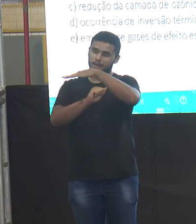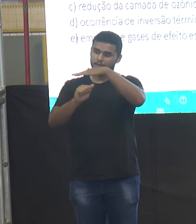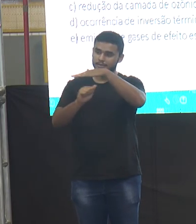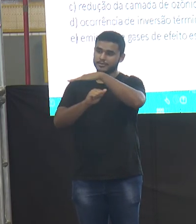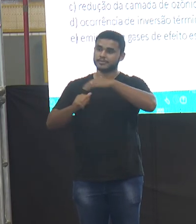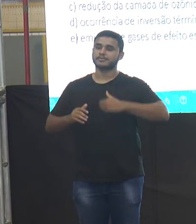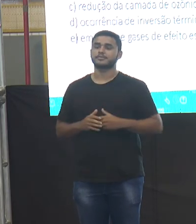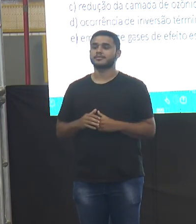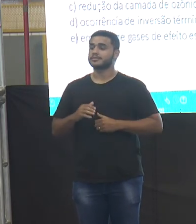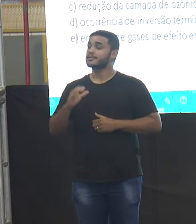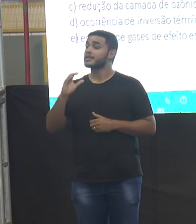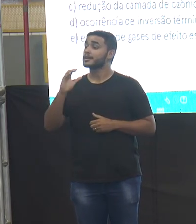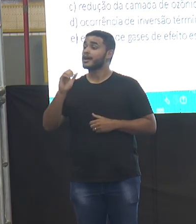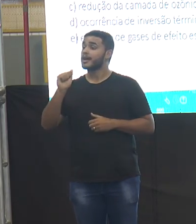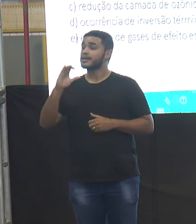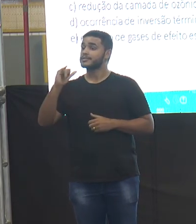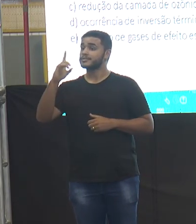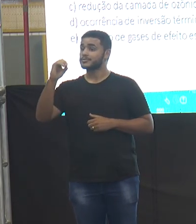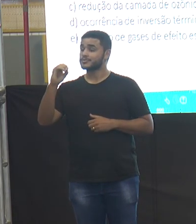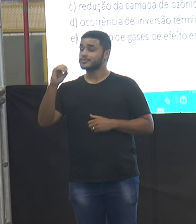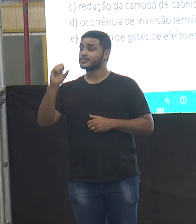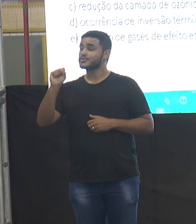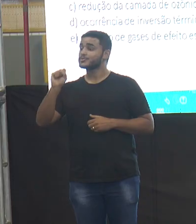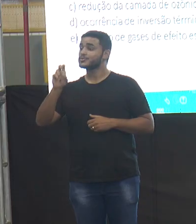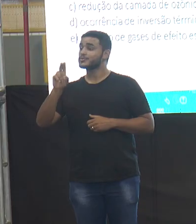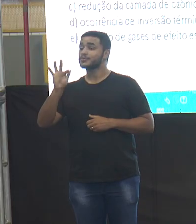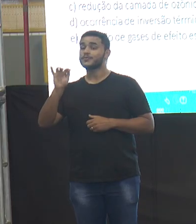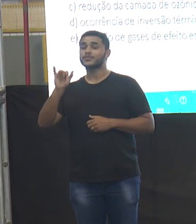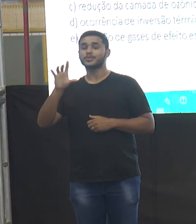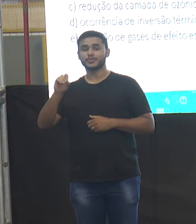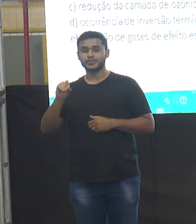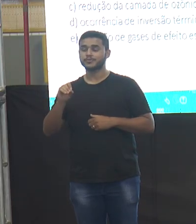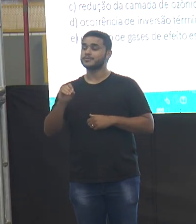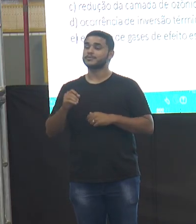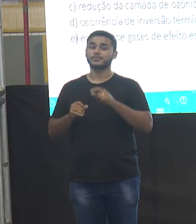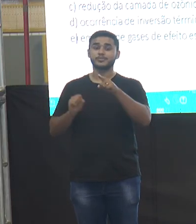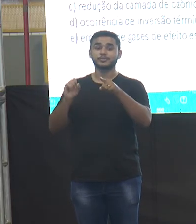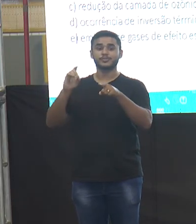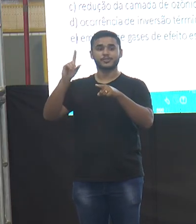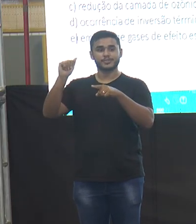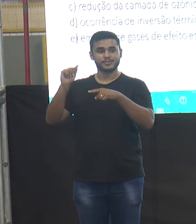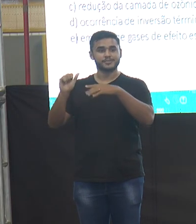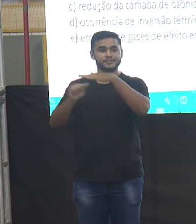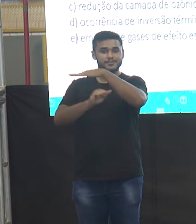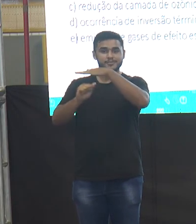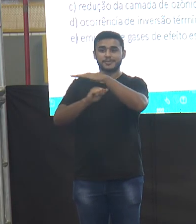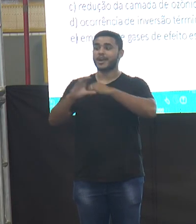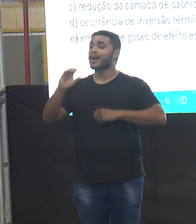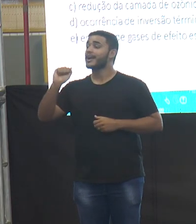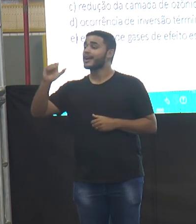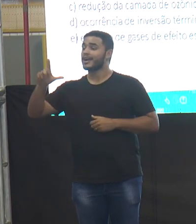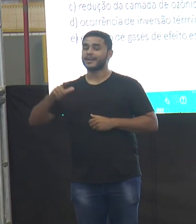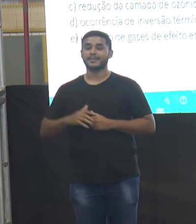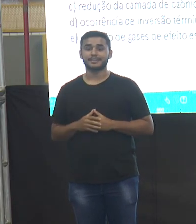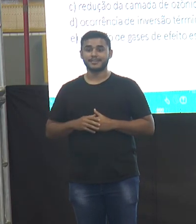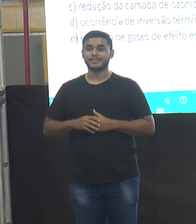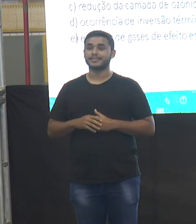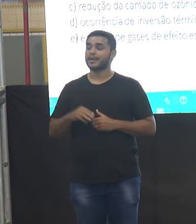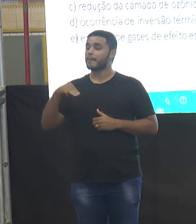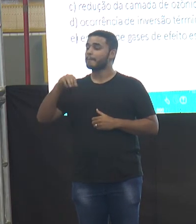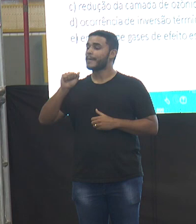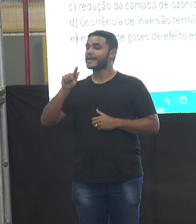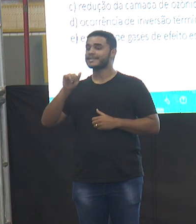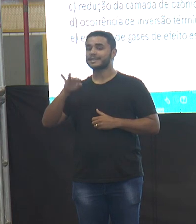carbônico, ácido clorídrico, soda cáustica, cal, leite de